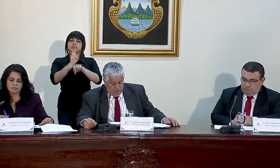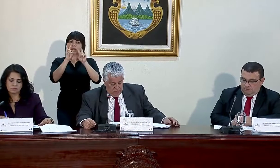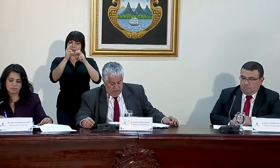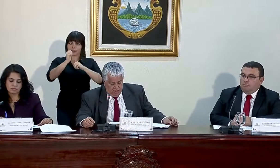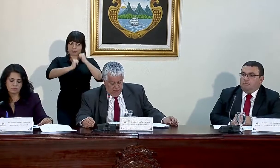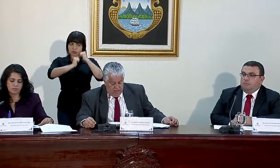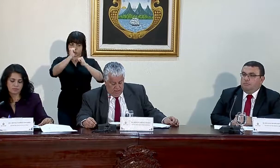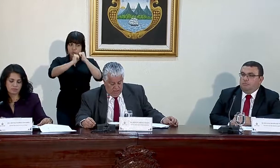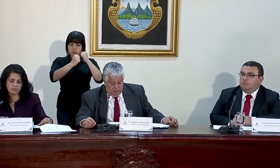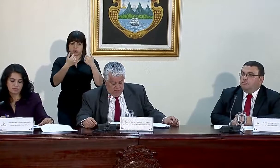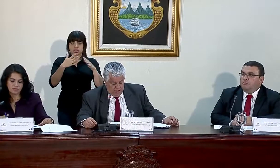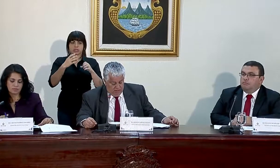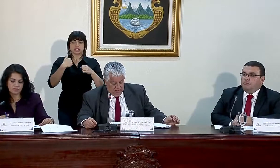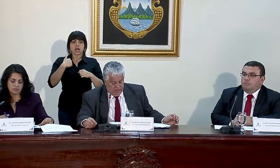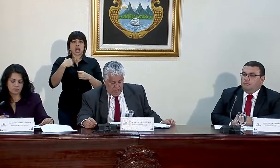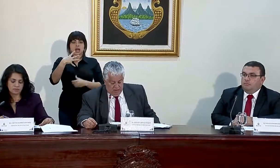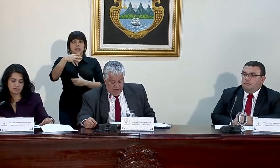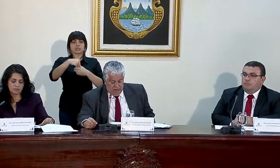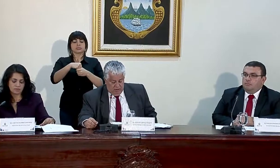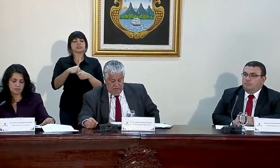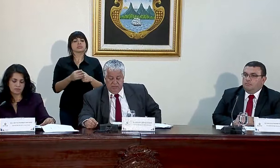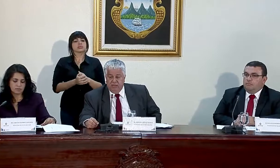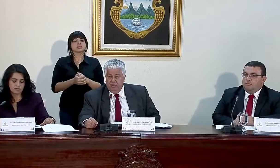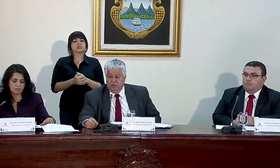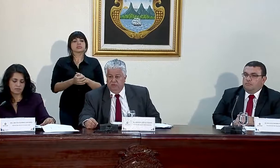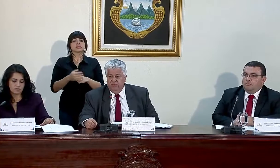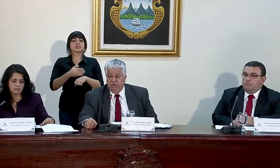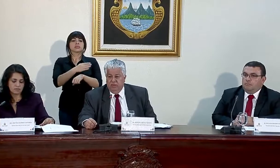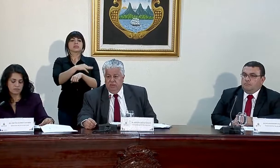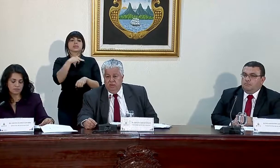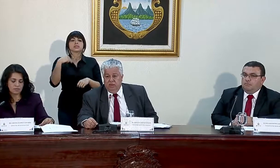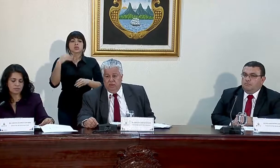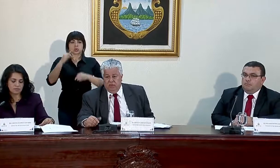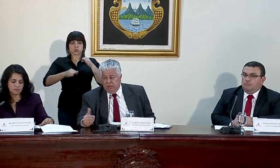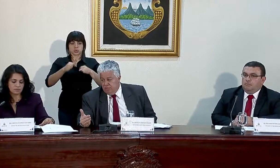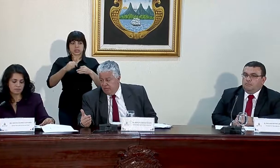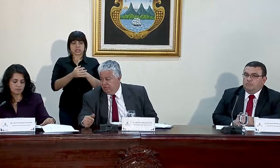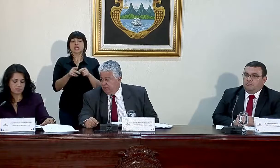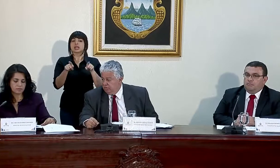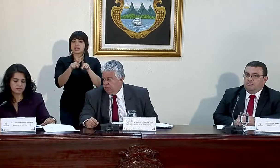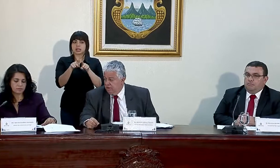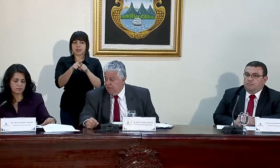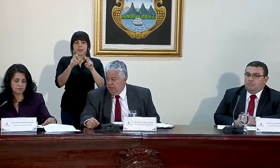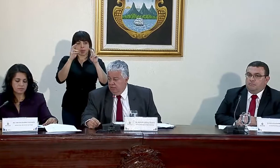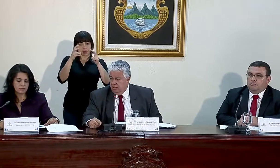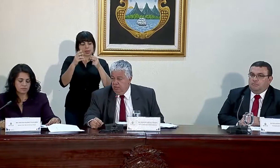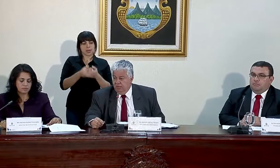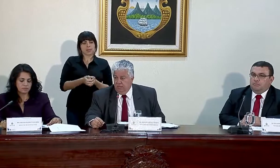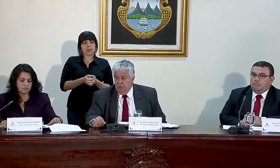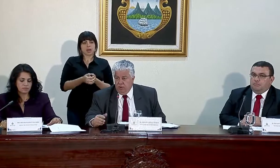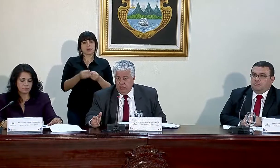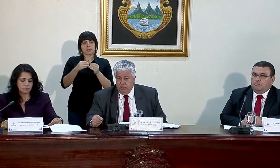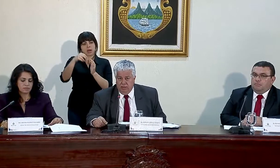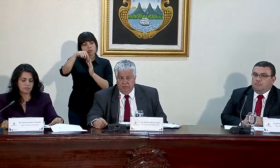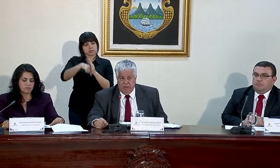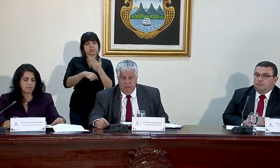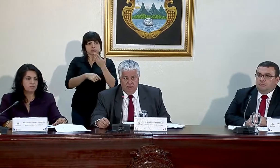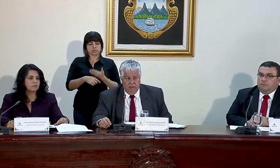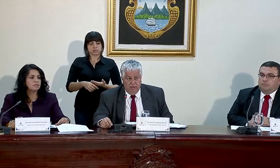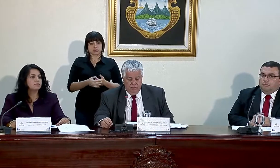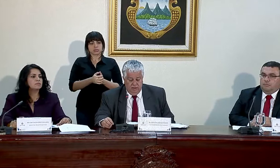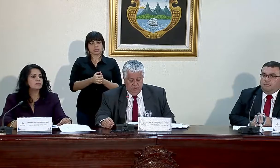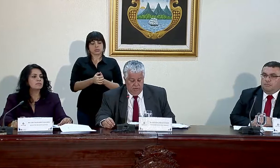de infraestructura ha llevado adelante el Ministerio de Justicia, que también será un tema de más amplio aquí en